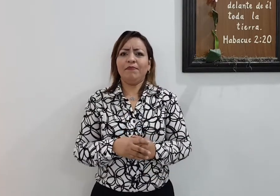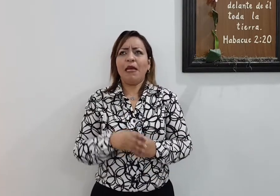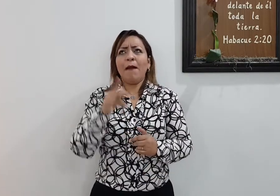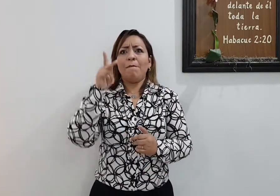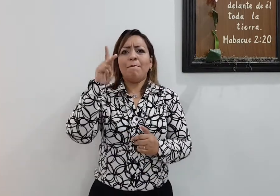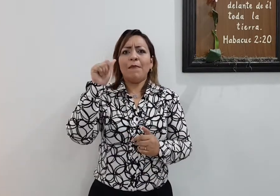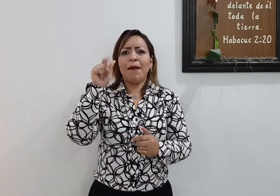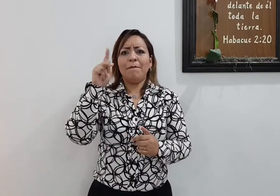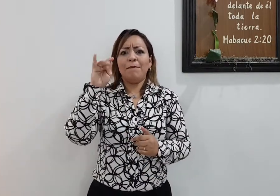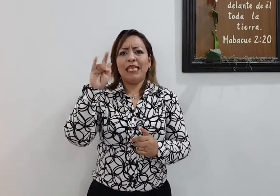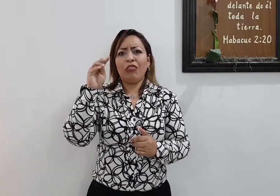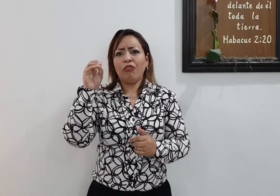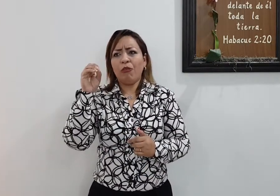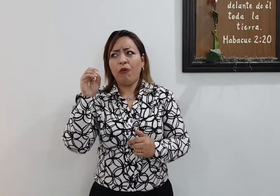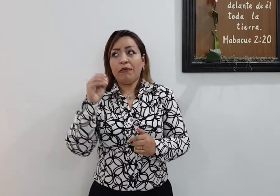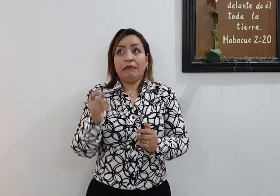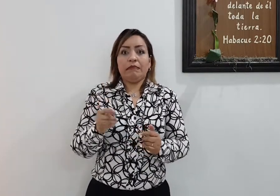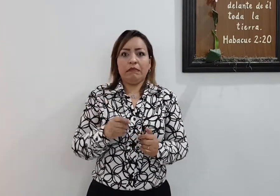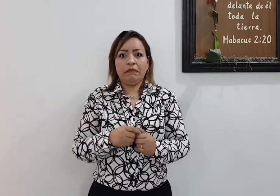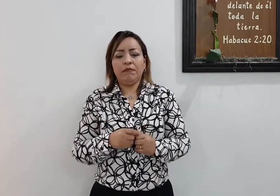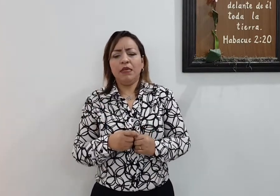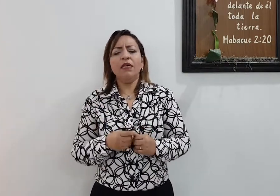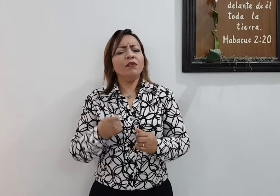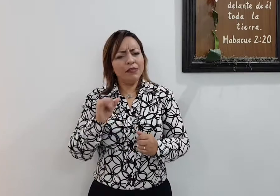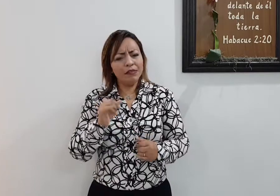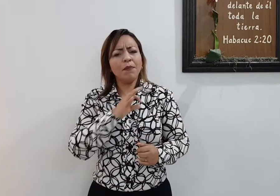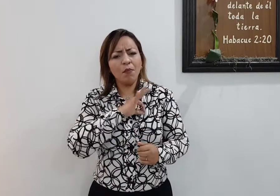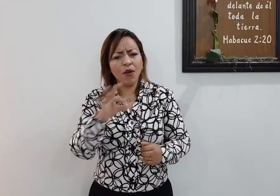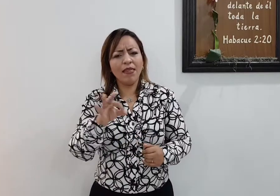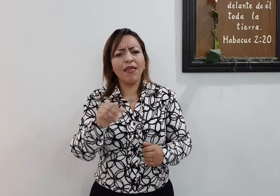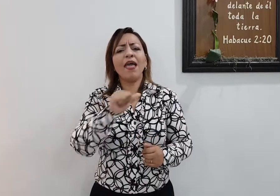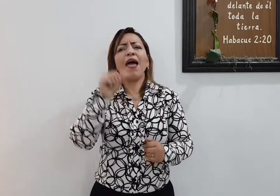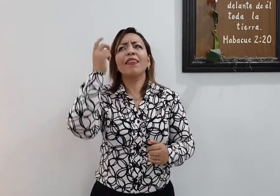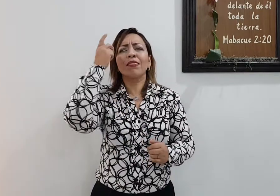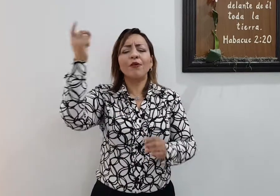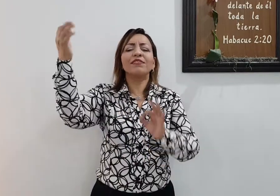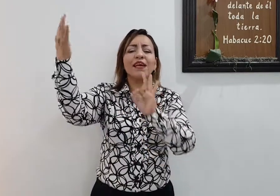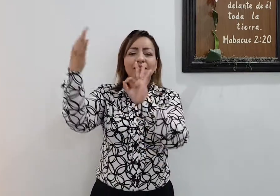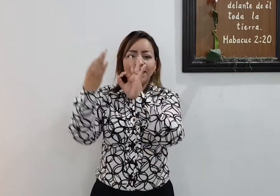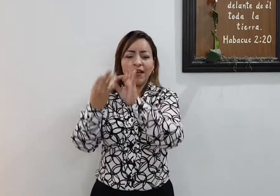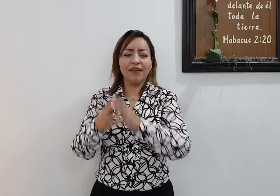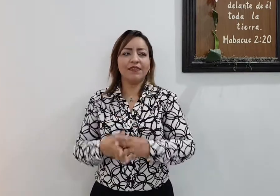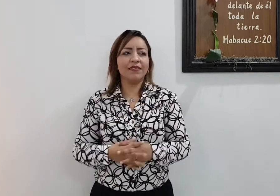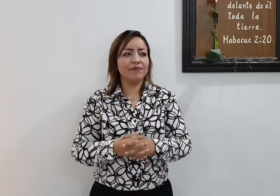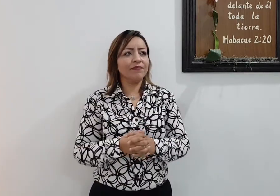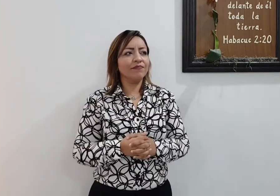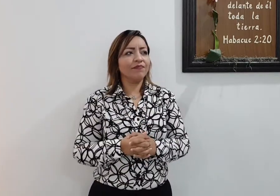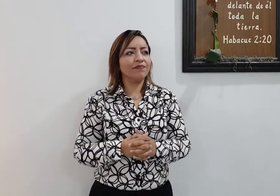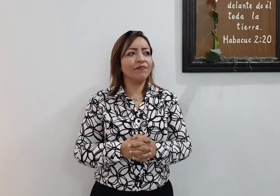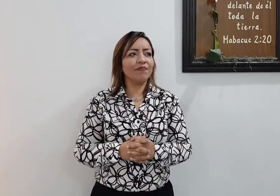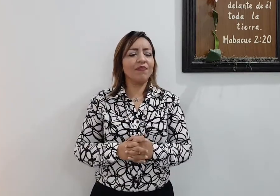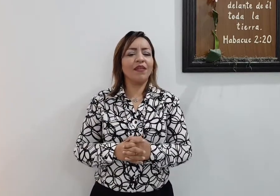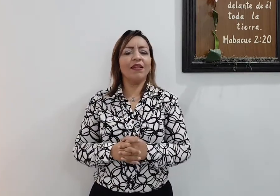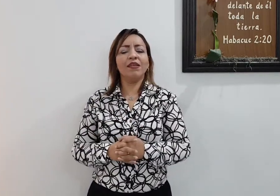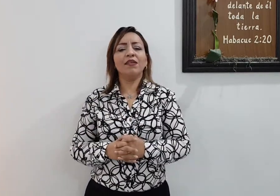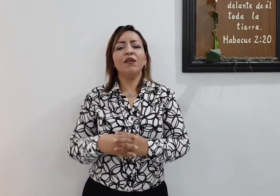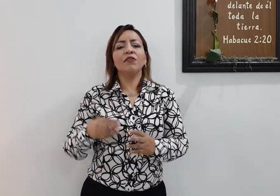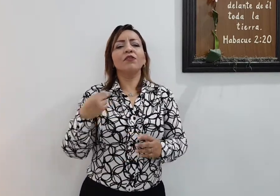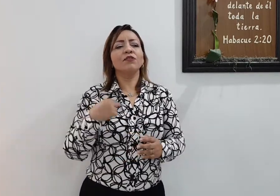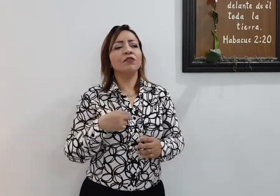el Señor, ¿verdad? Muy bien. En nuestro texto leemos orad sin cesar. Esto es orar sin dejar de